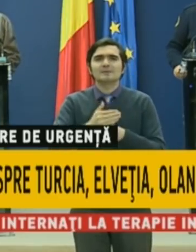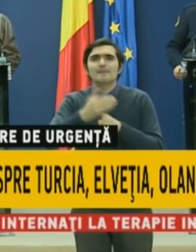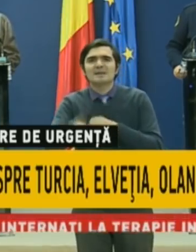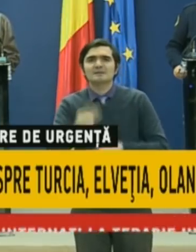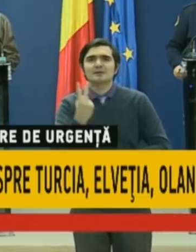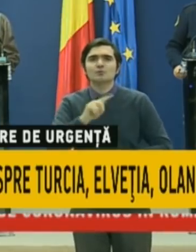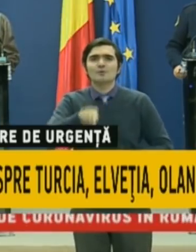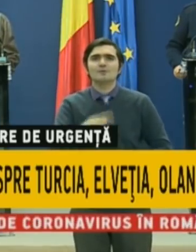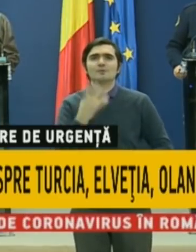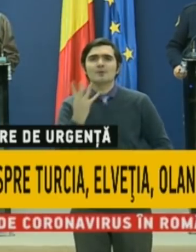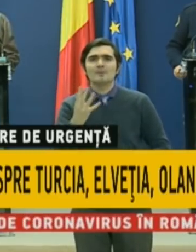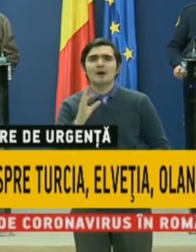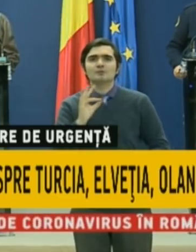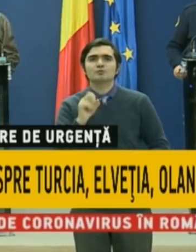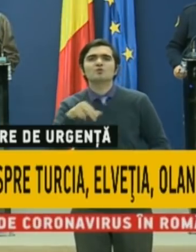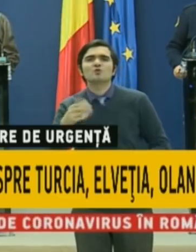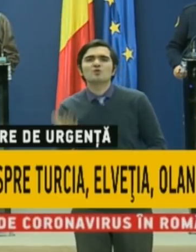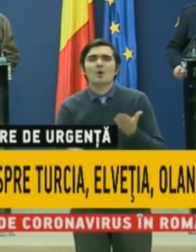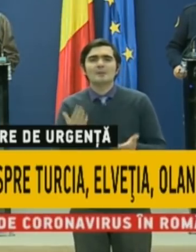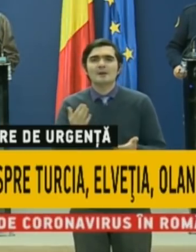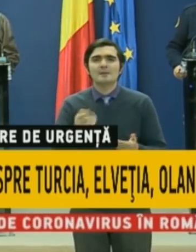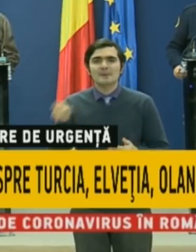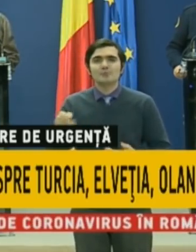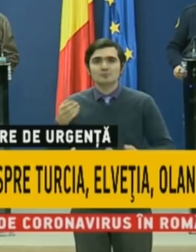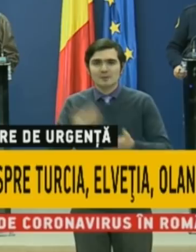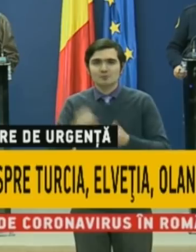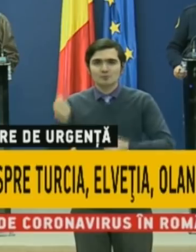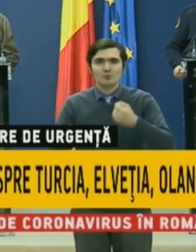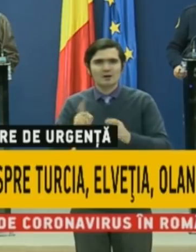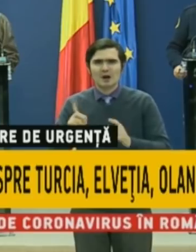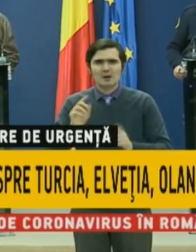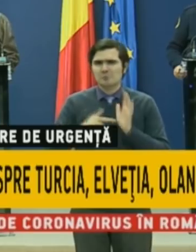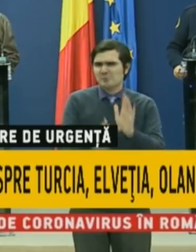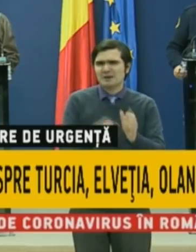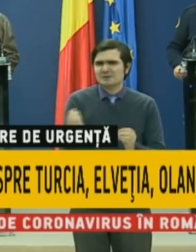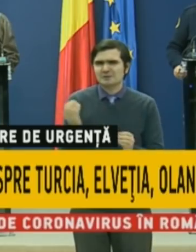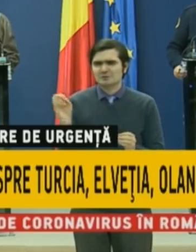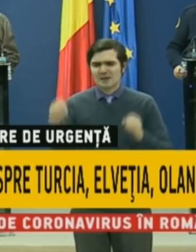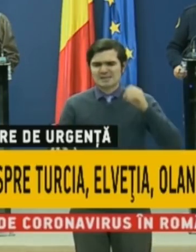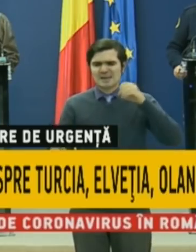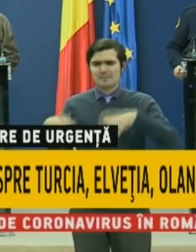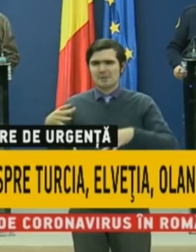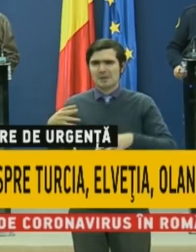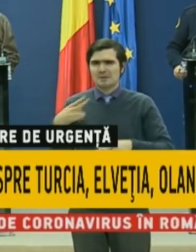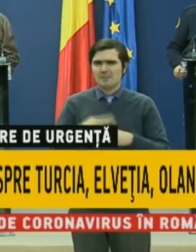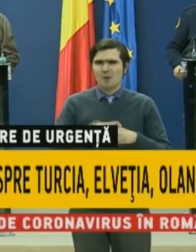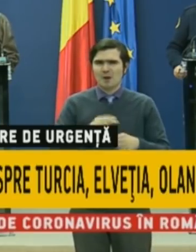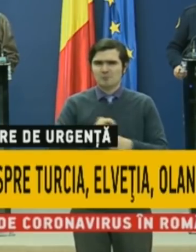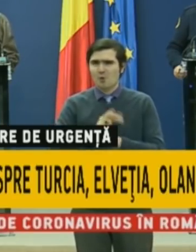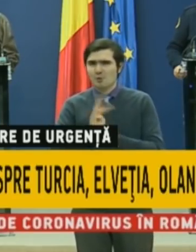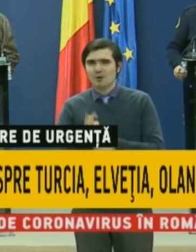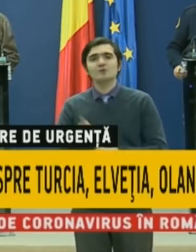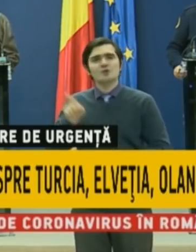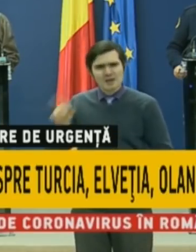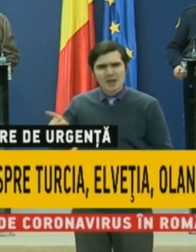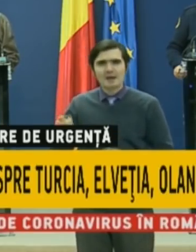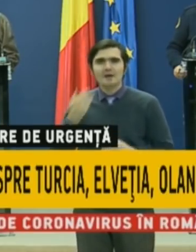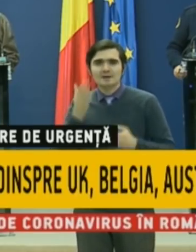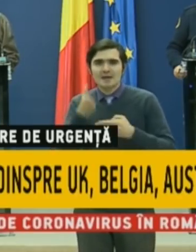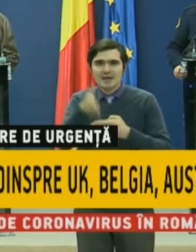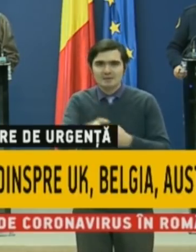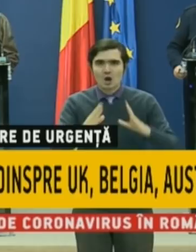tone, care nu prezintă simptome asociate COVID-19, că vor completa la